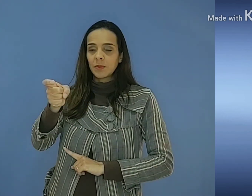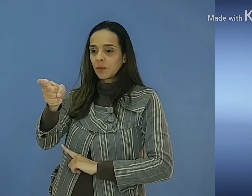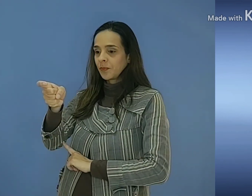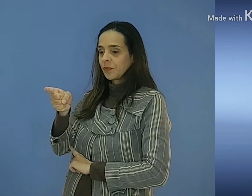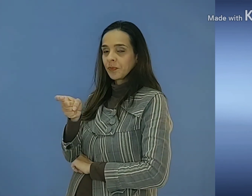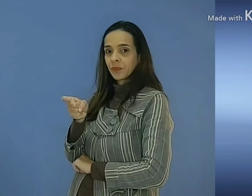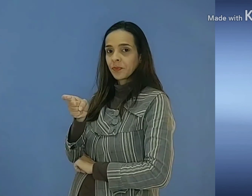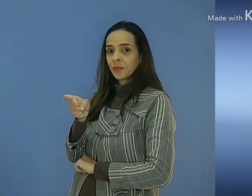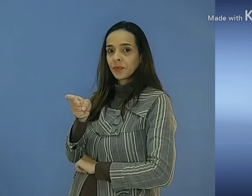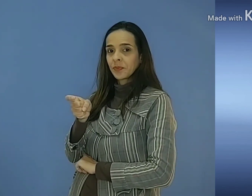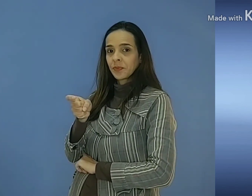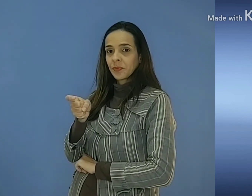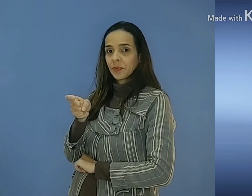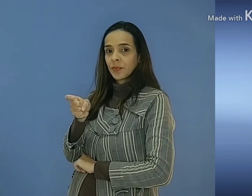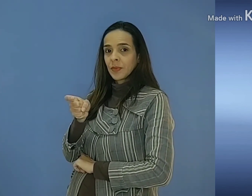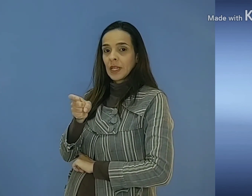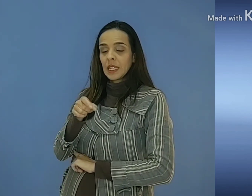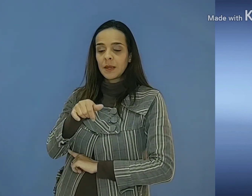X,